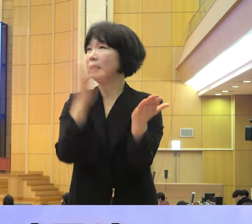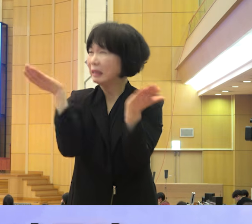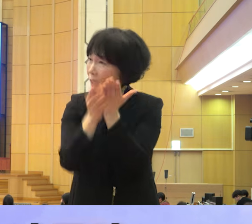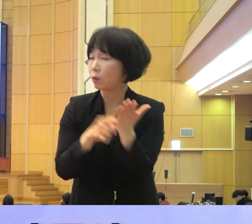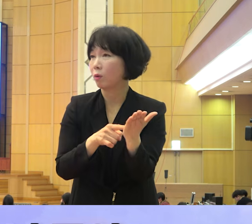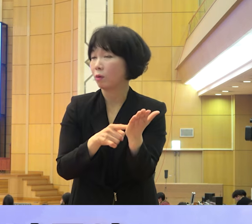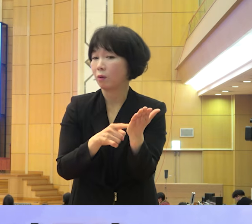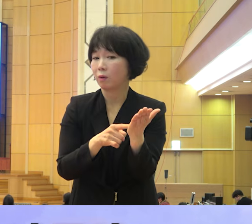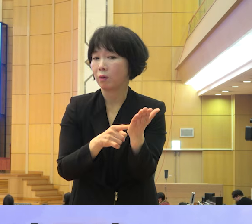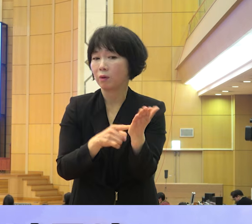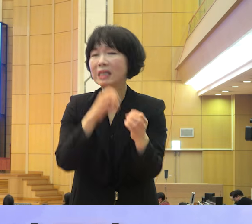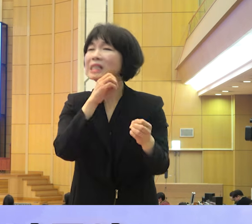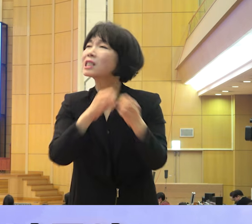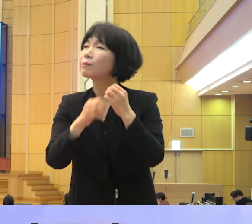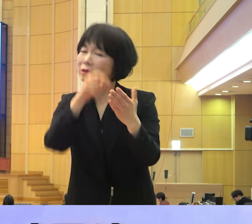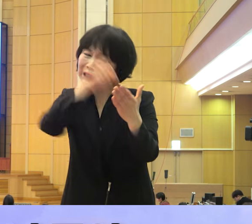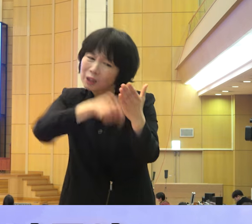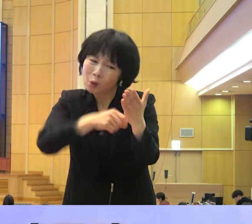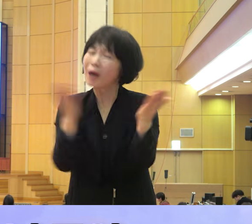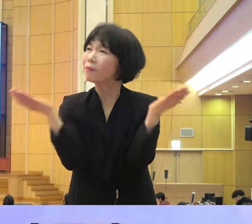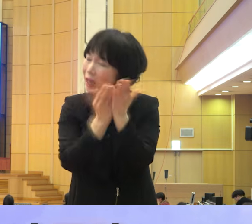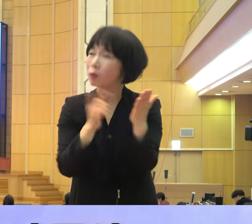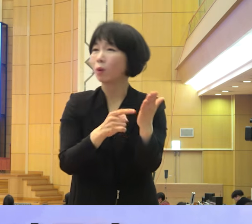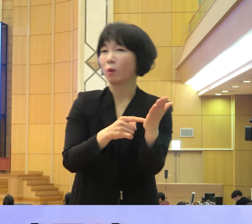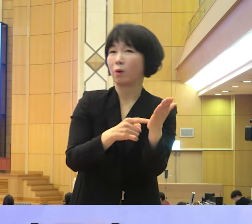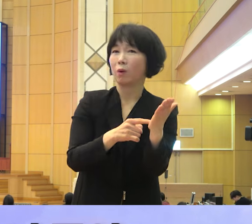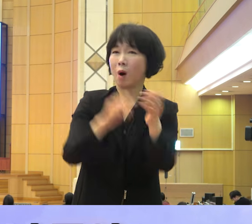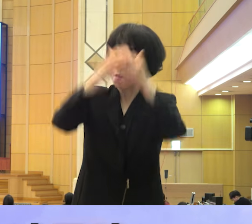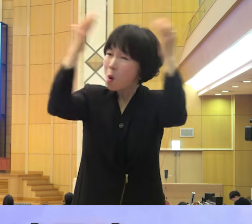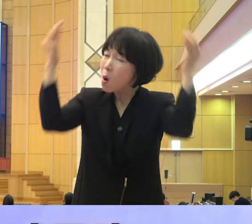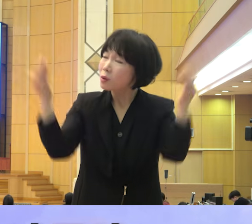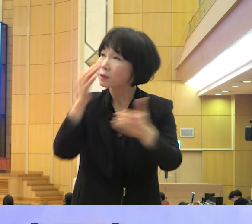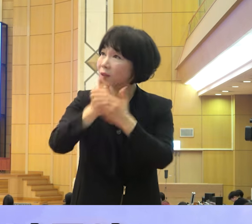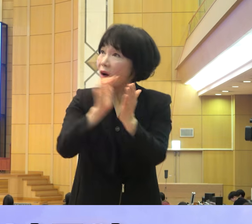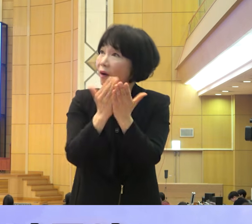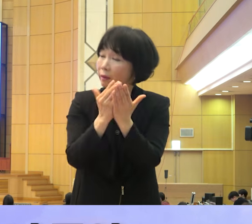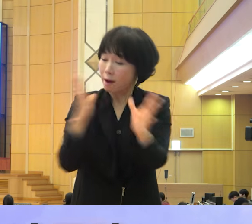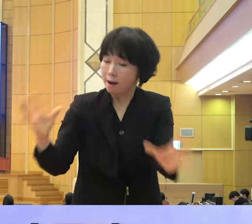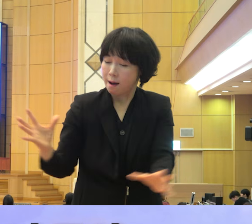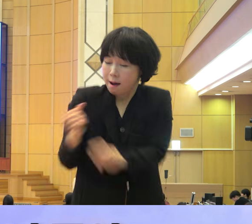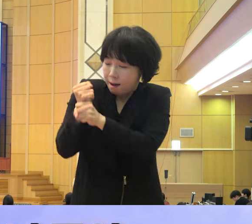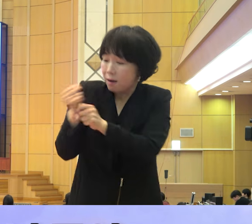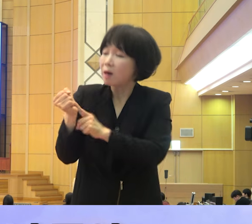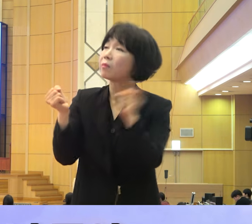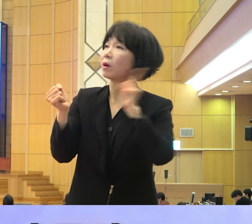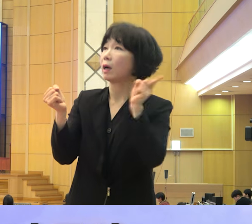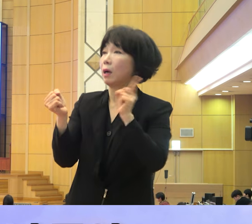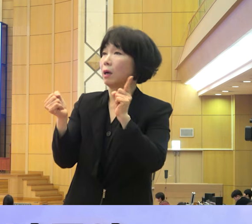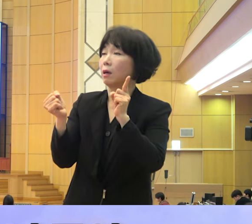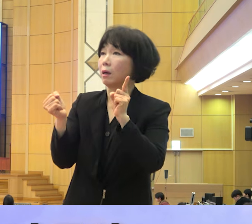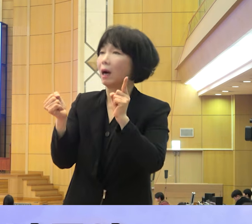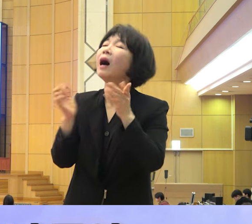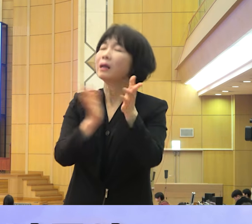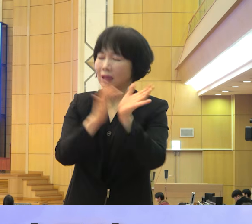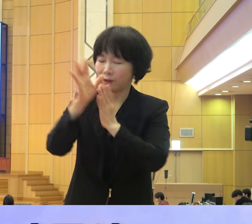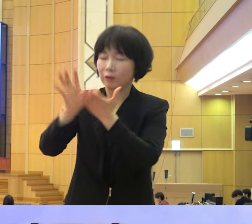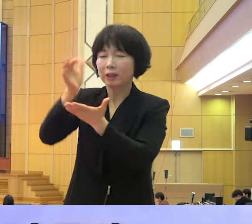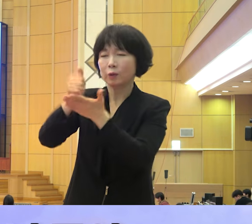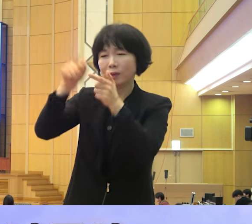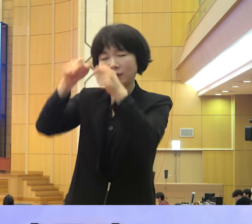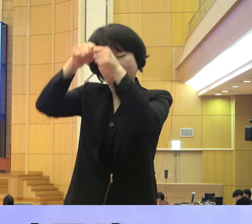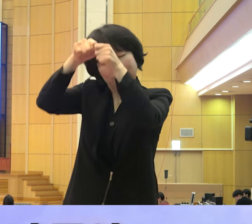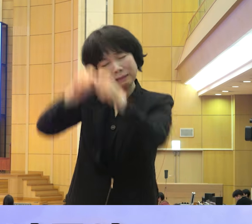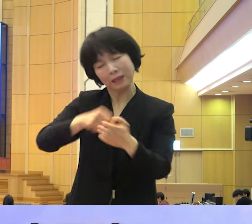기록되었고 시편에도 기록되었고 모든 성경에 기록한 걸 보면 예수님에